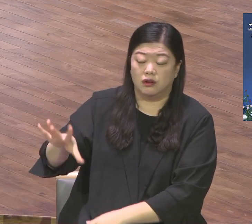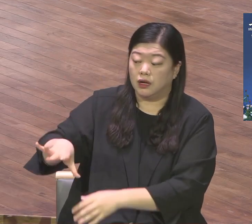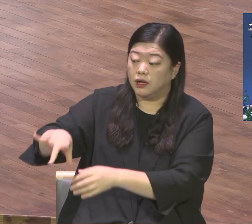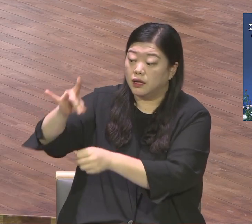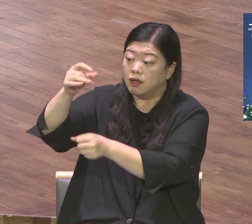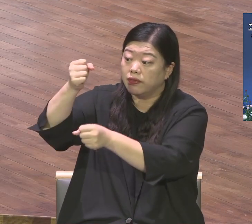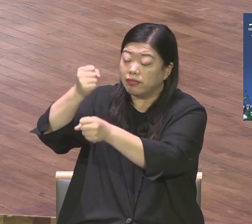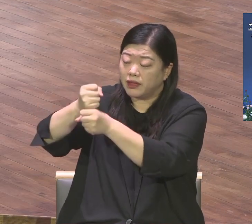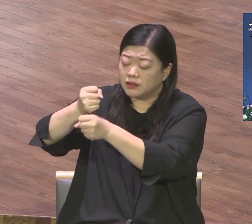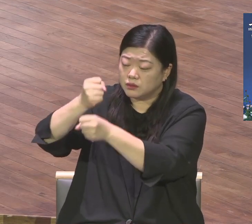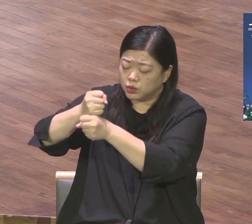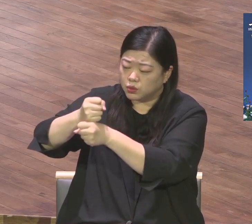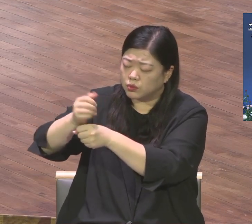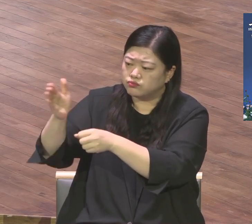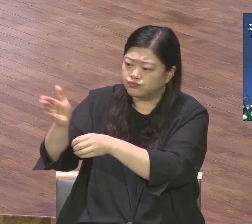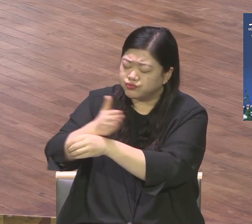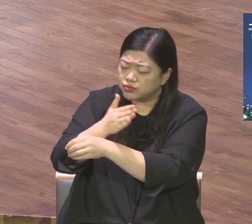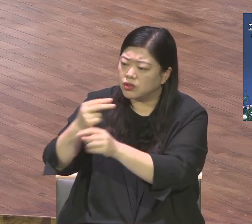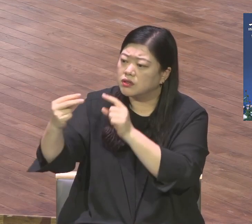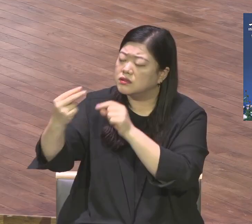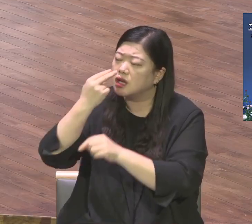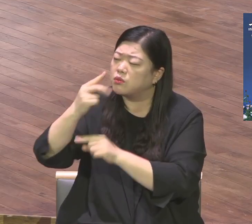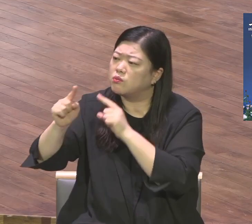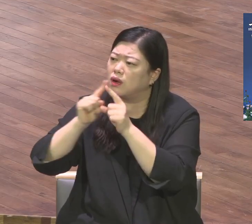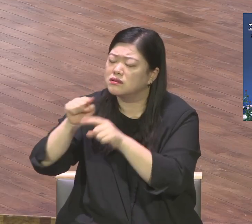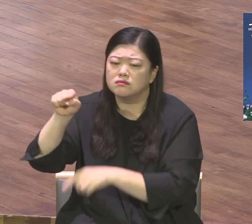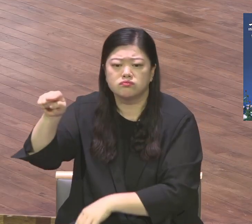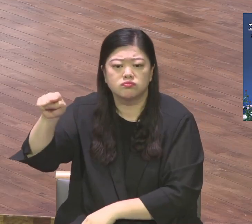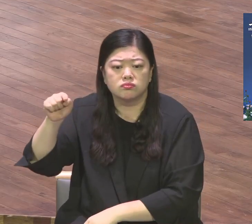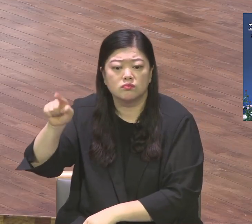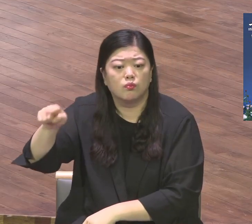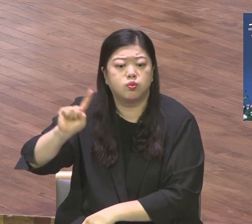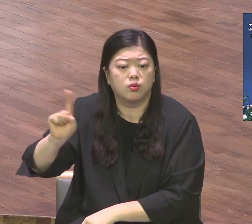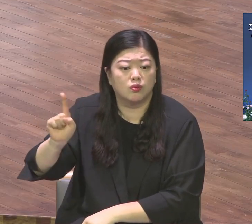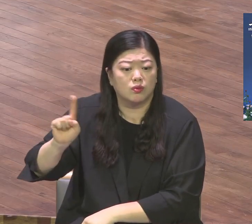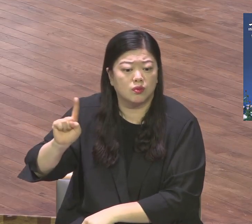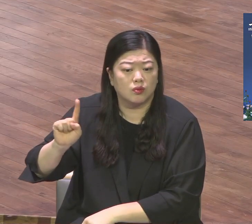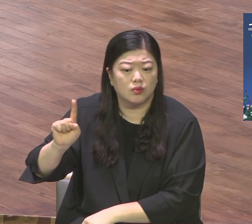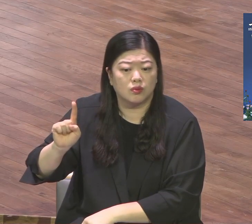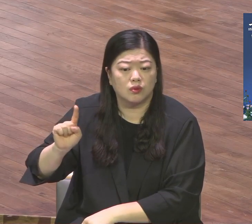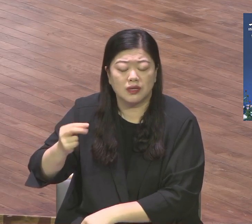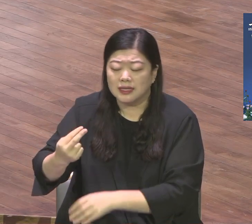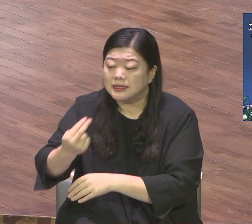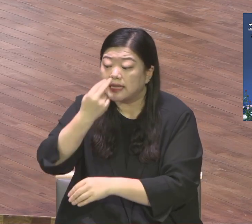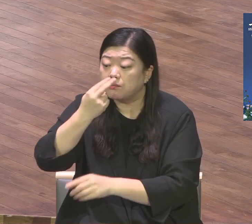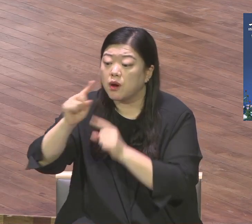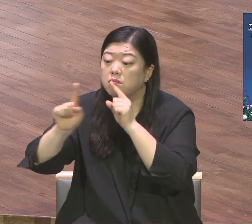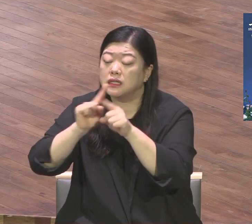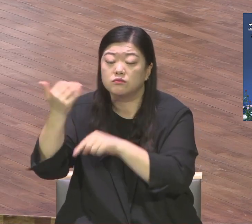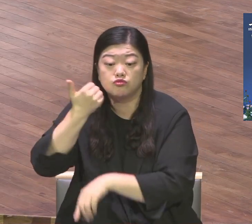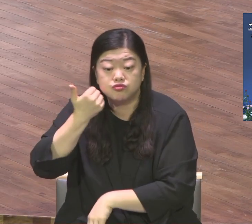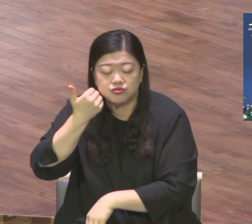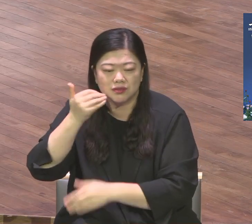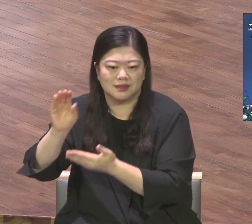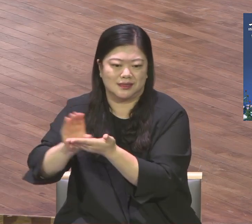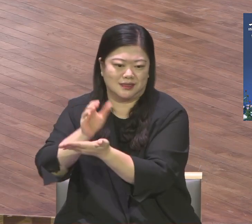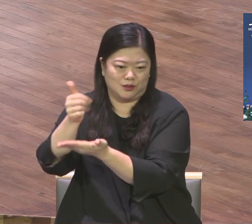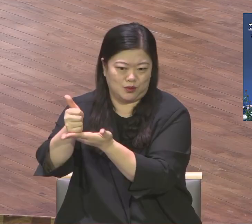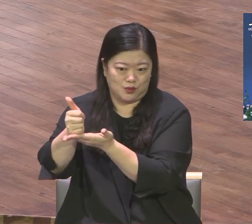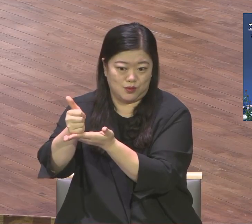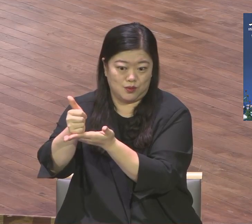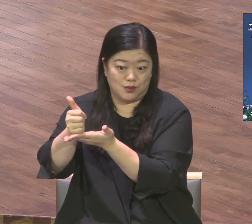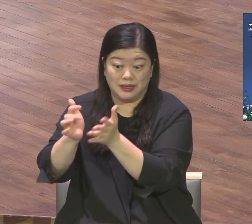태초부터 있는 생명의 말씀. 이 누굴 말합니까? 이 생명의 말씀이 예수